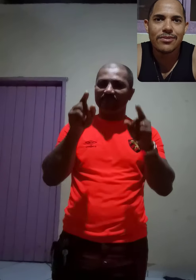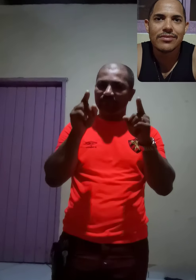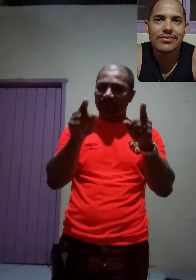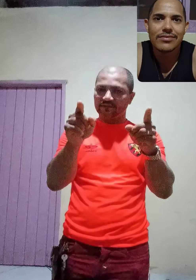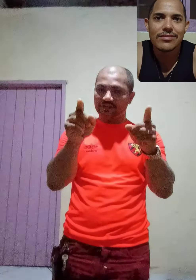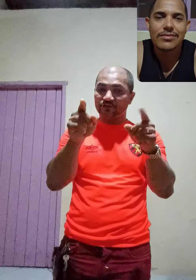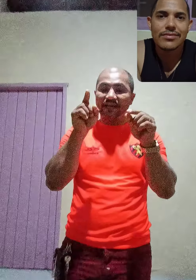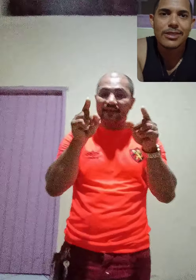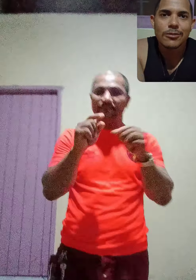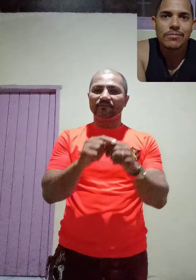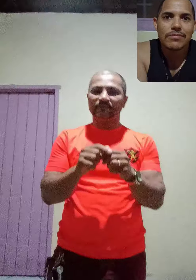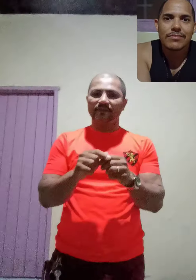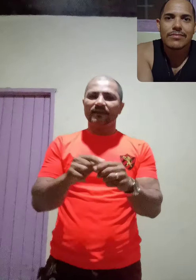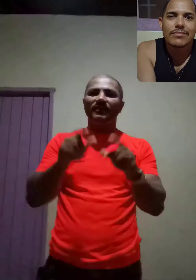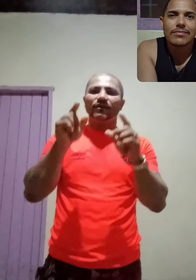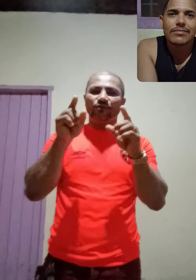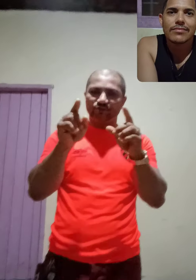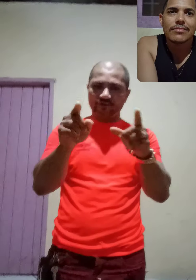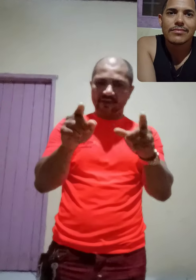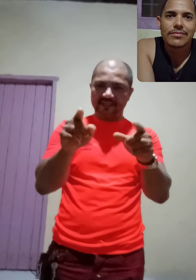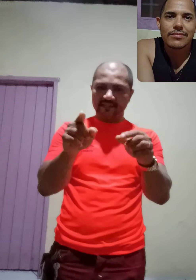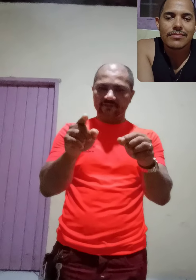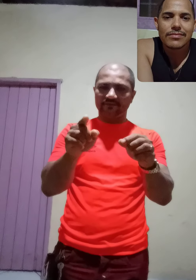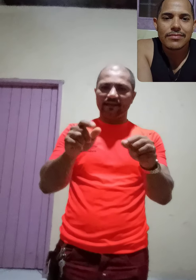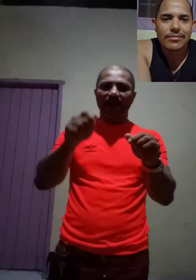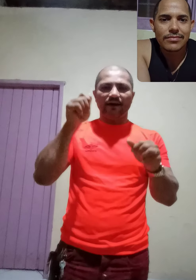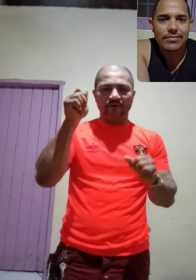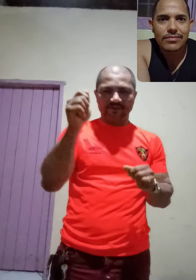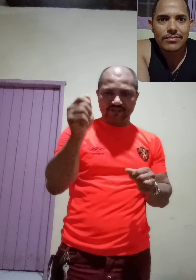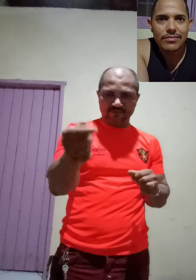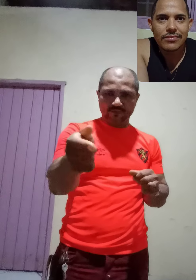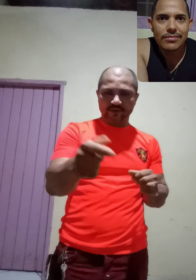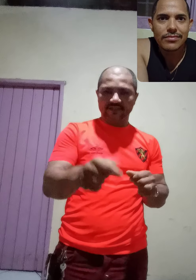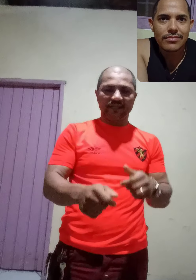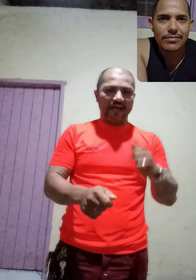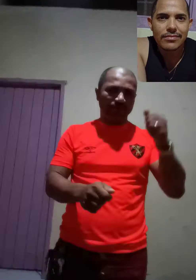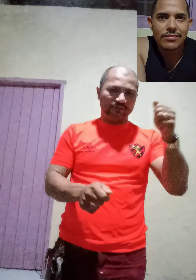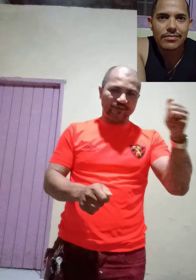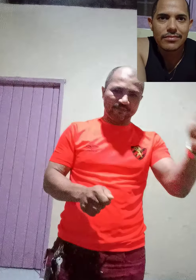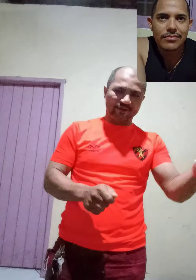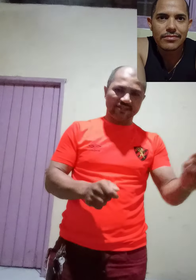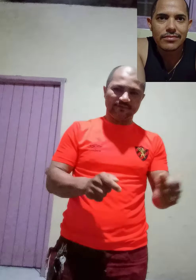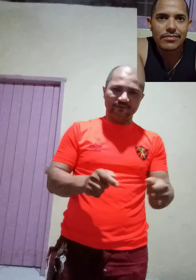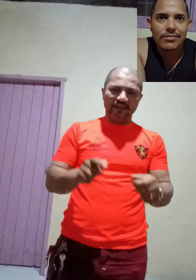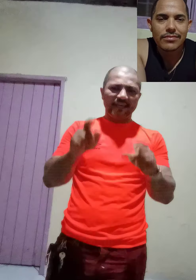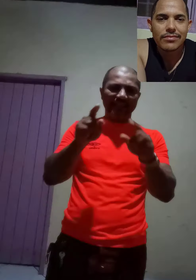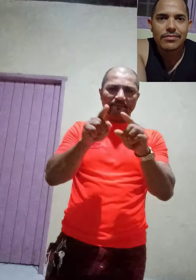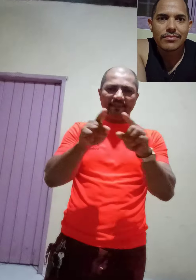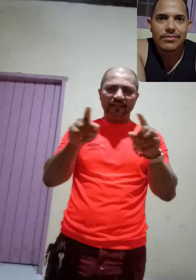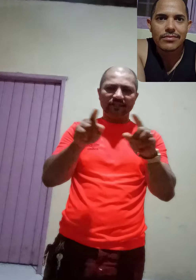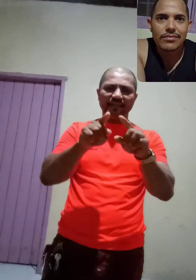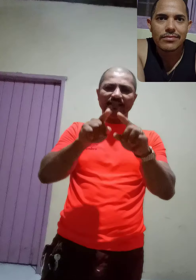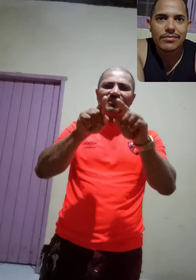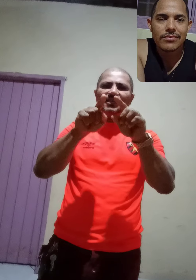Moral da história é: continue fazendo coisas boas, ajudando o próximo, independente de quem seja os